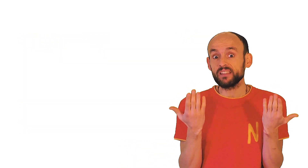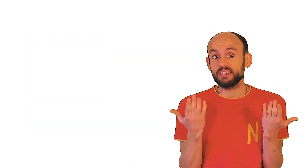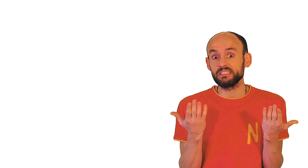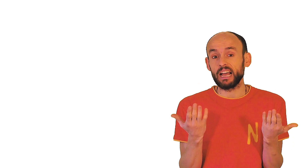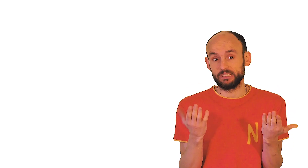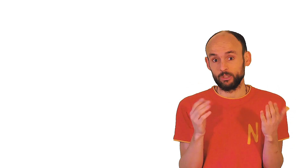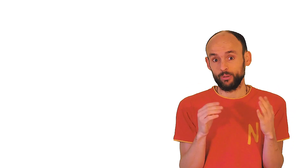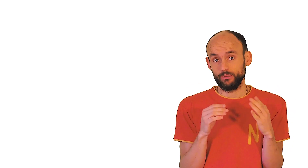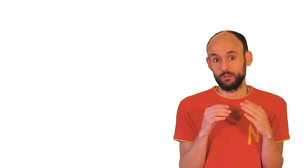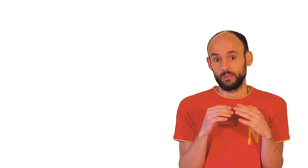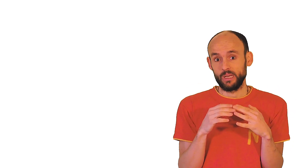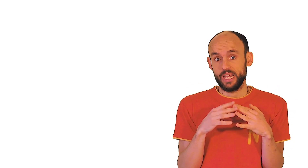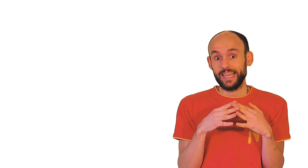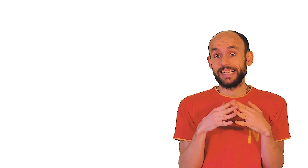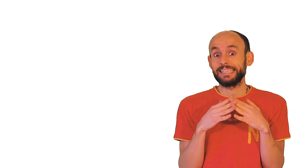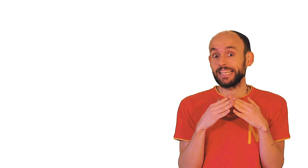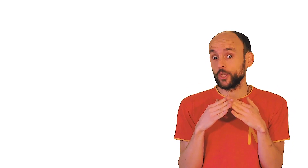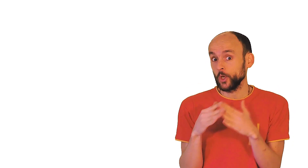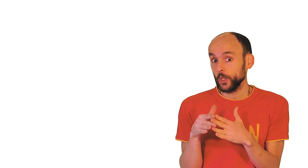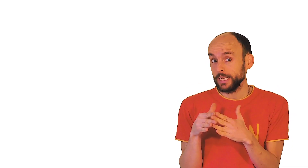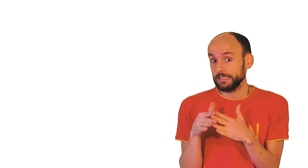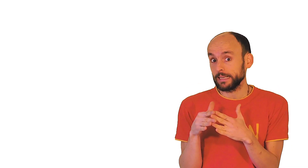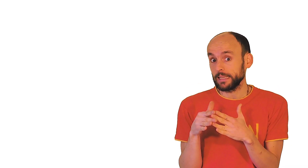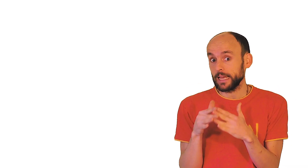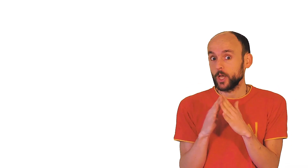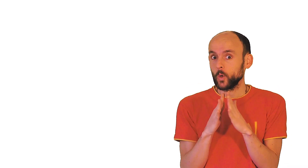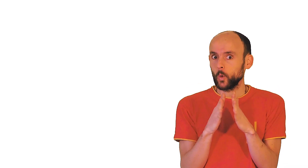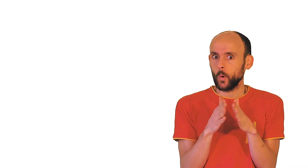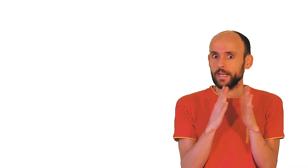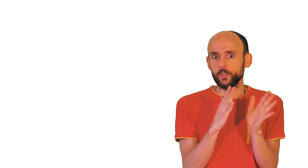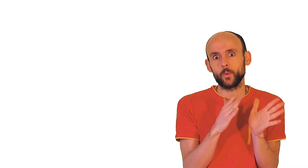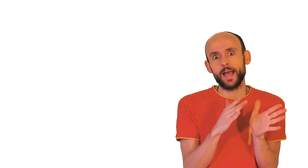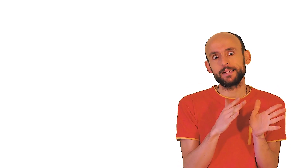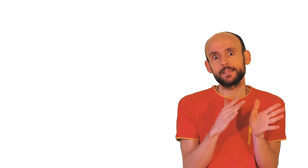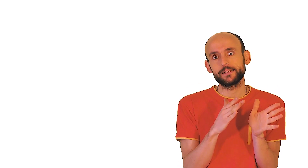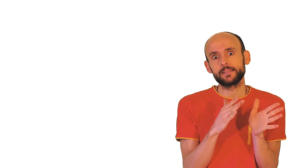Mientras tanto, el señor de la cerda, Juan y Tomás,